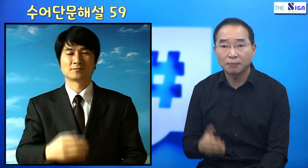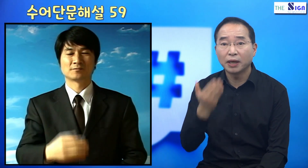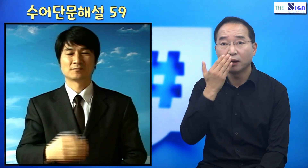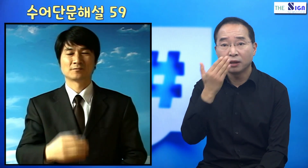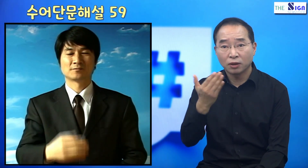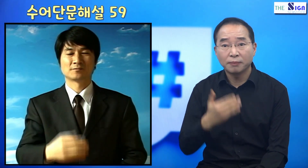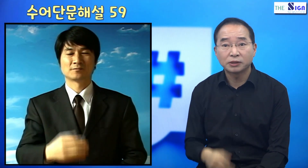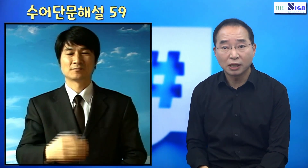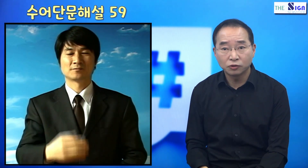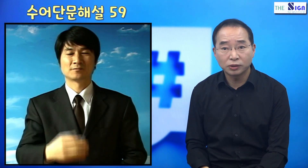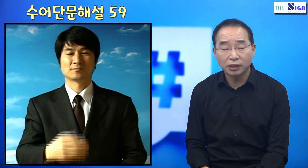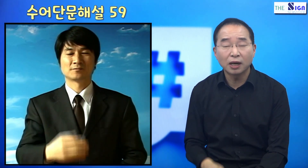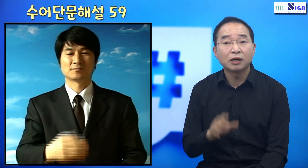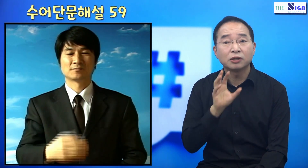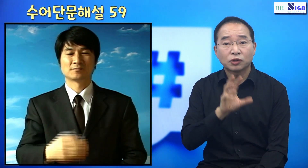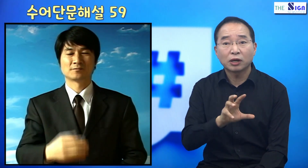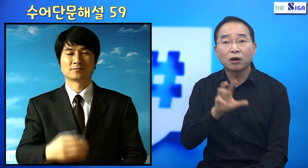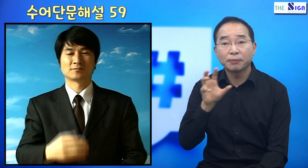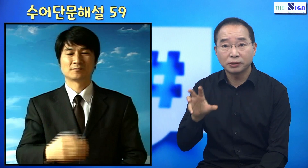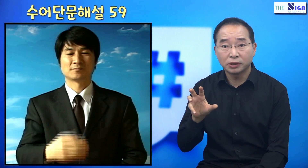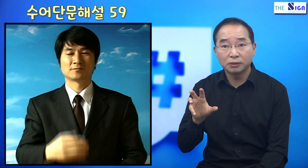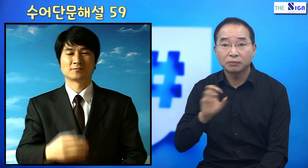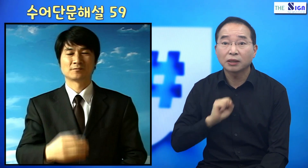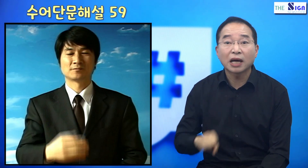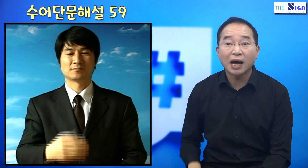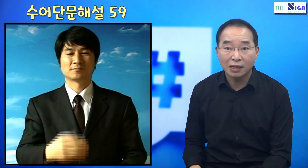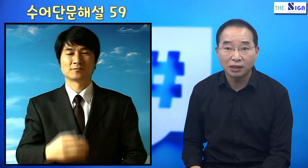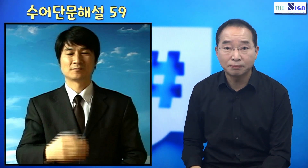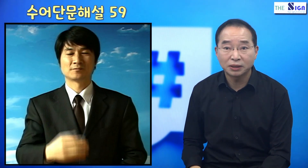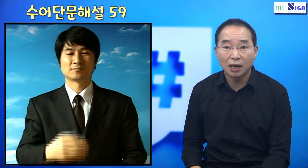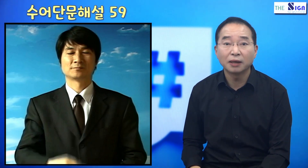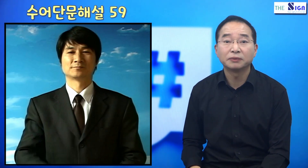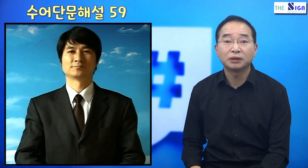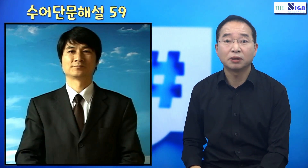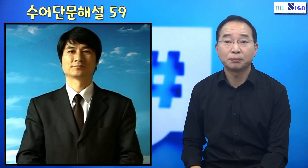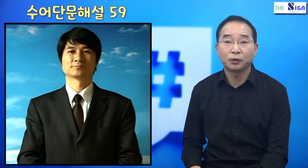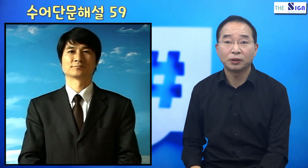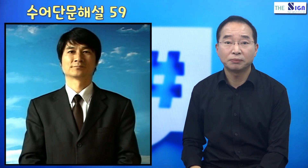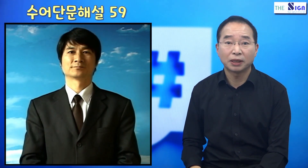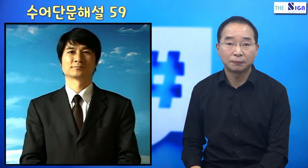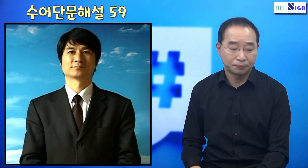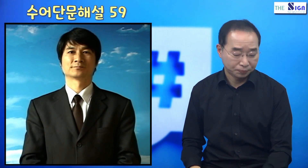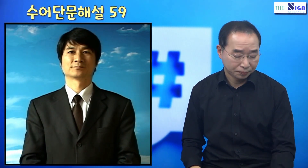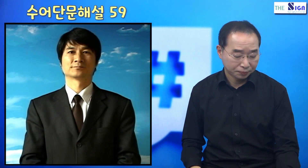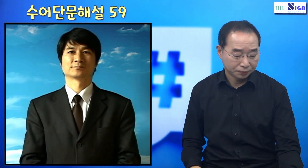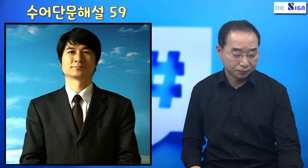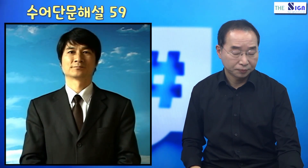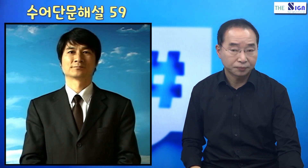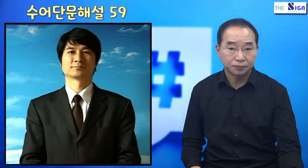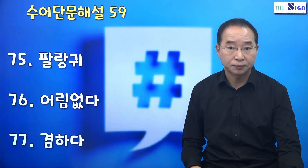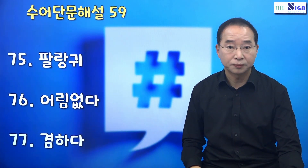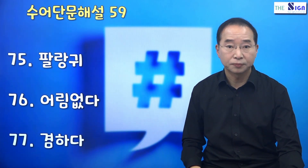그 다음에 겸해서 할 수 있다. 촬영, 편집 난 다 가능합니다. 이런 표현입니다.